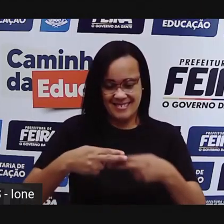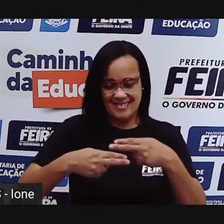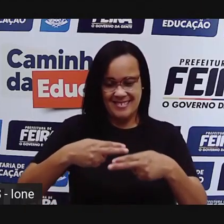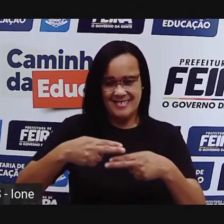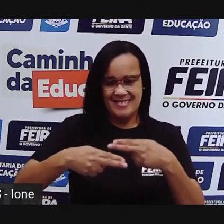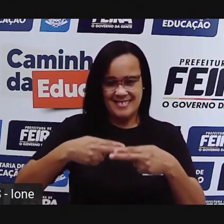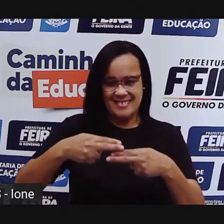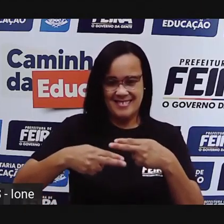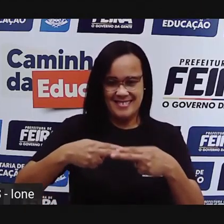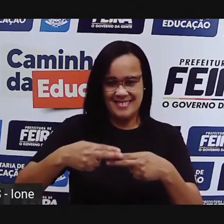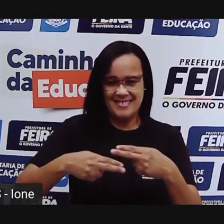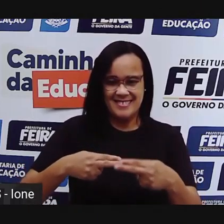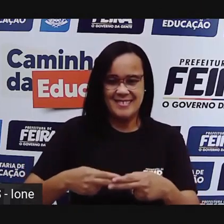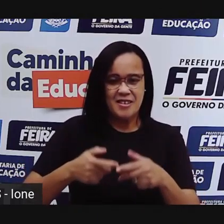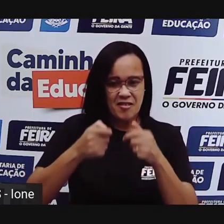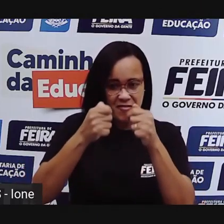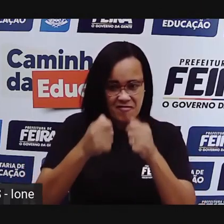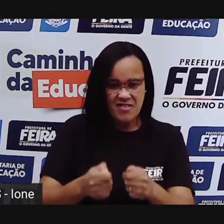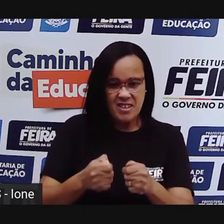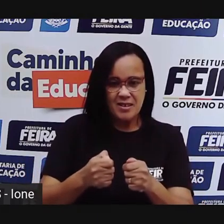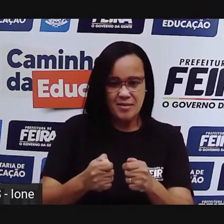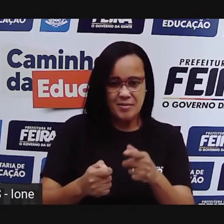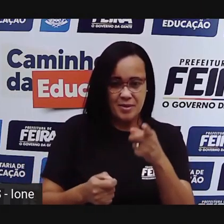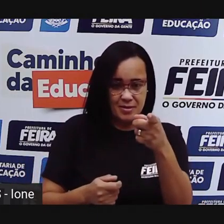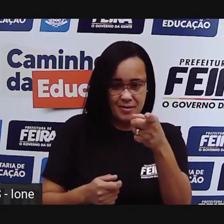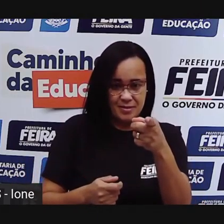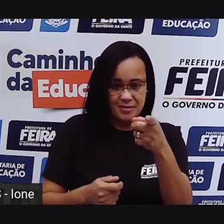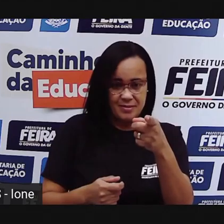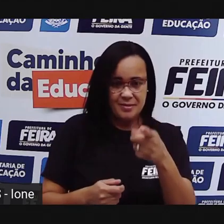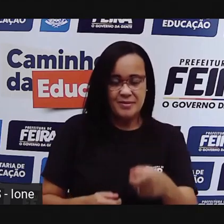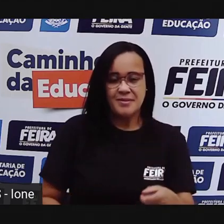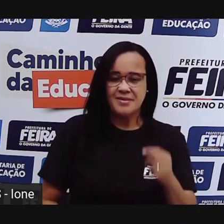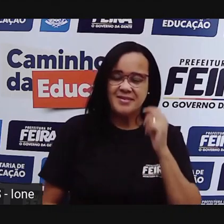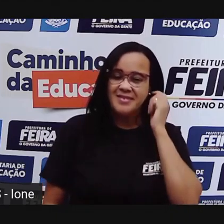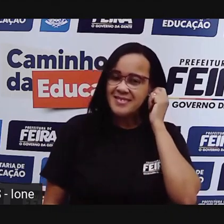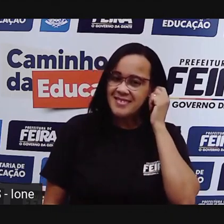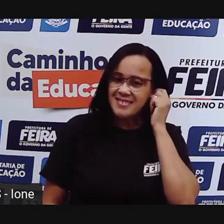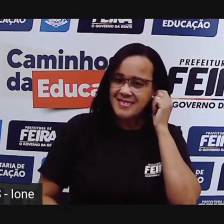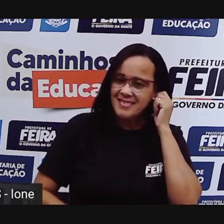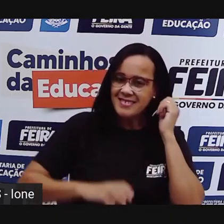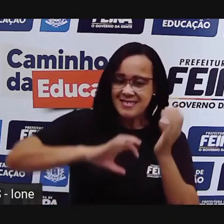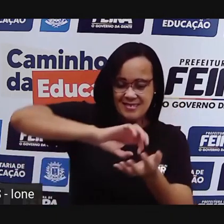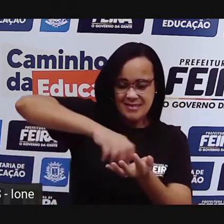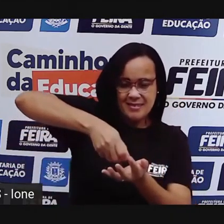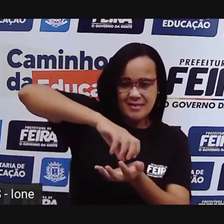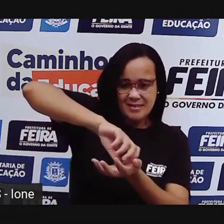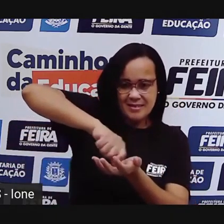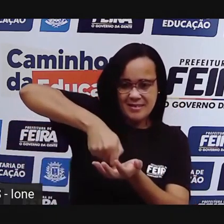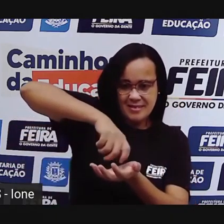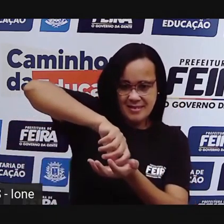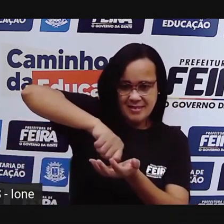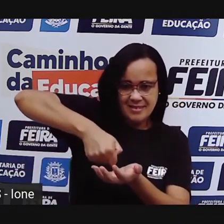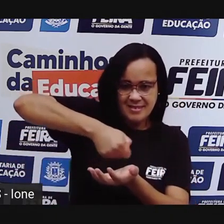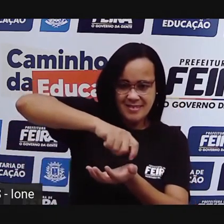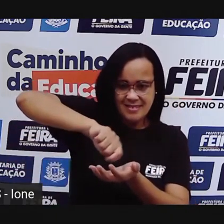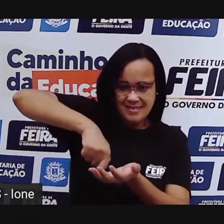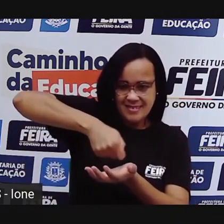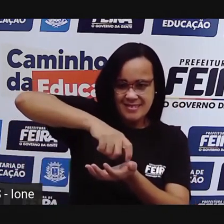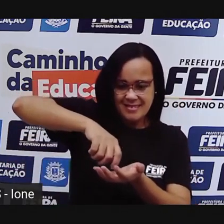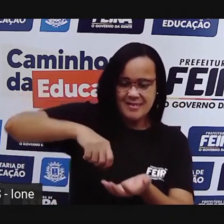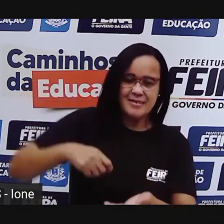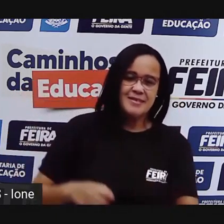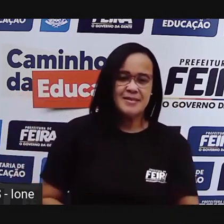hein? Firmeza. Olha só. Enrolou, enrolou. E agora, para Elisa, o que